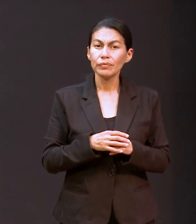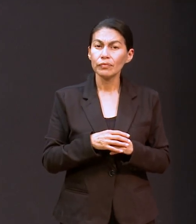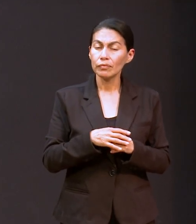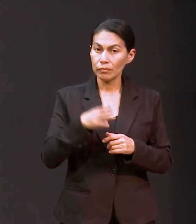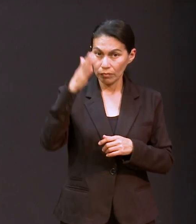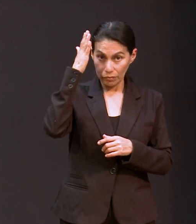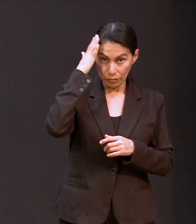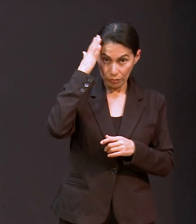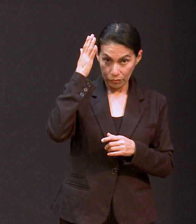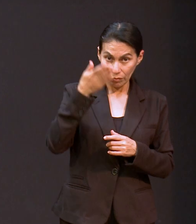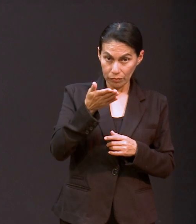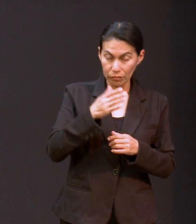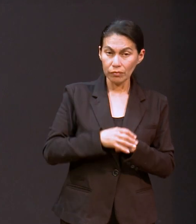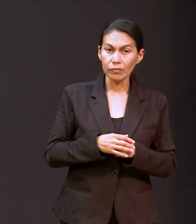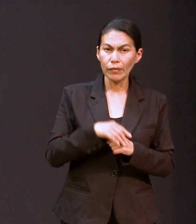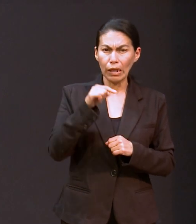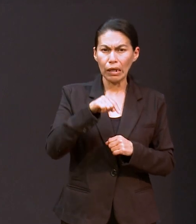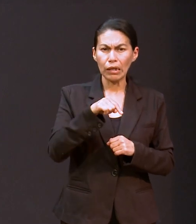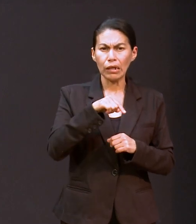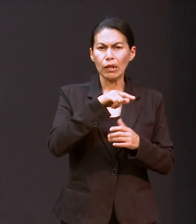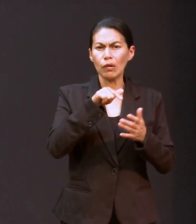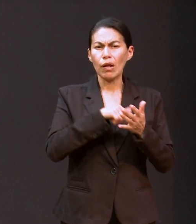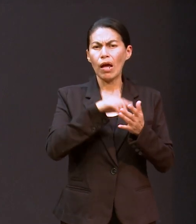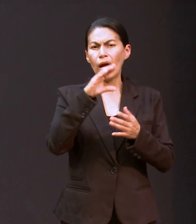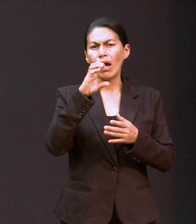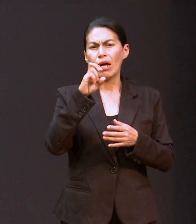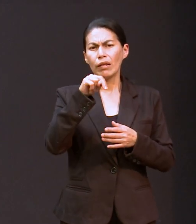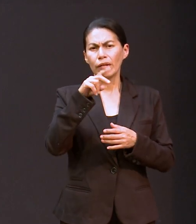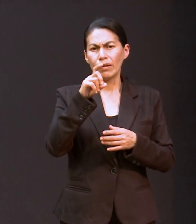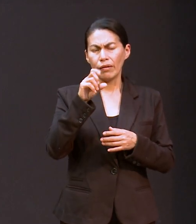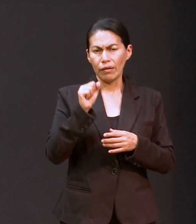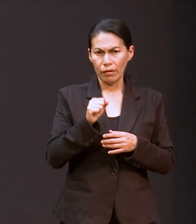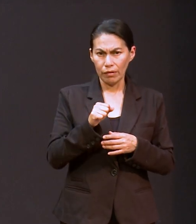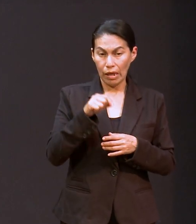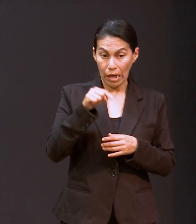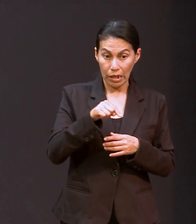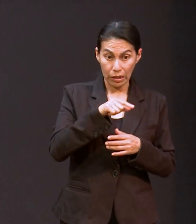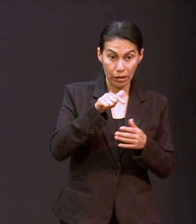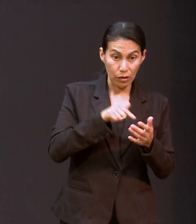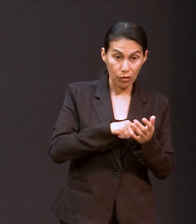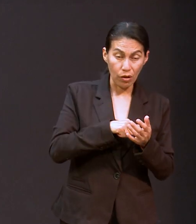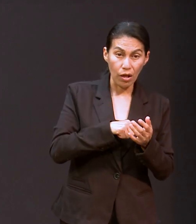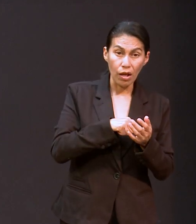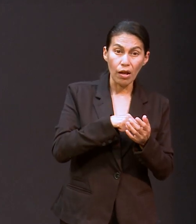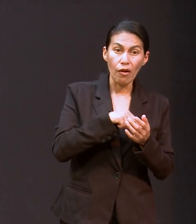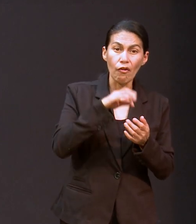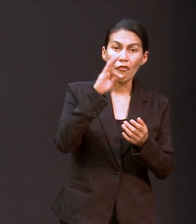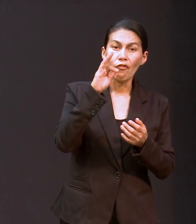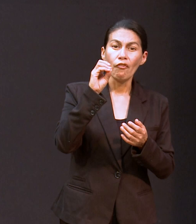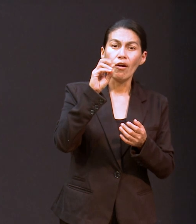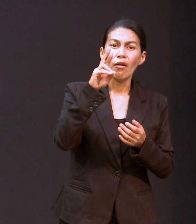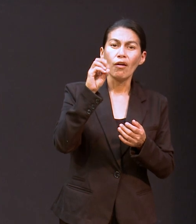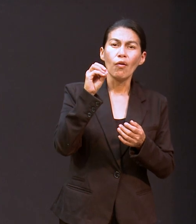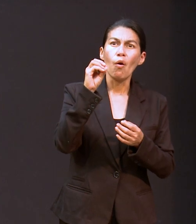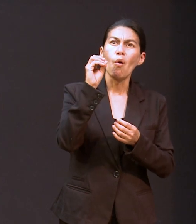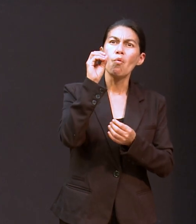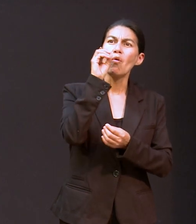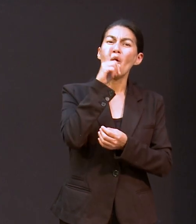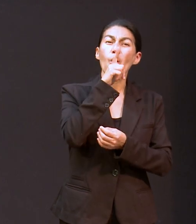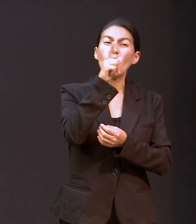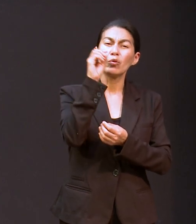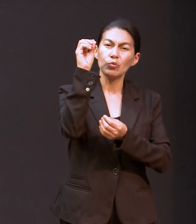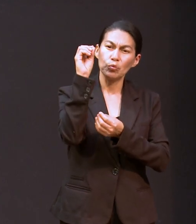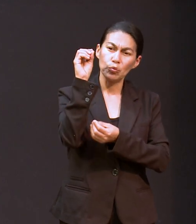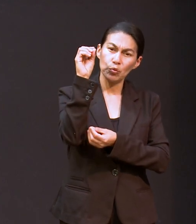tú diriges aquí en Canadá bueno en español se llama faro pero en inglés se llama lighthouse